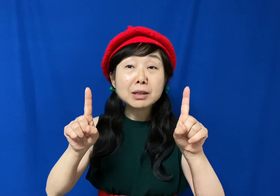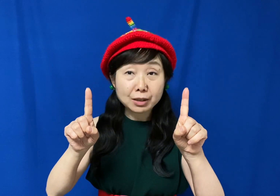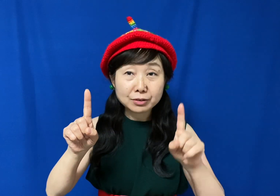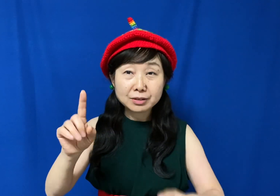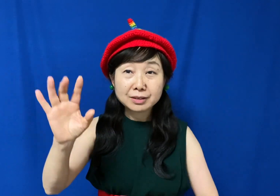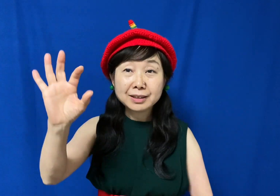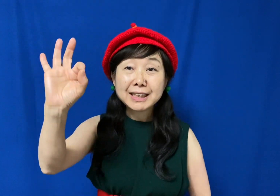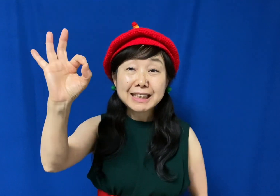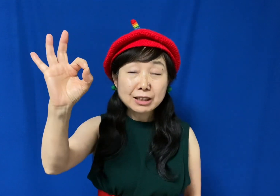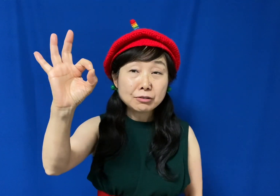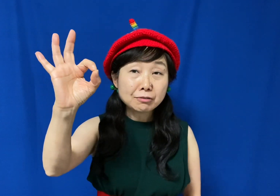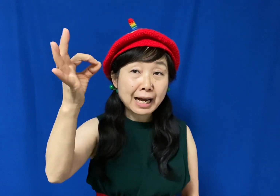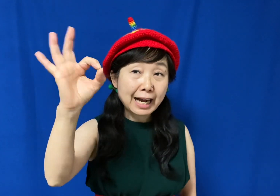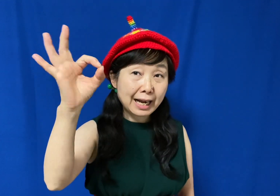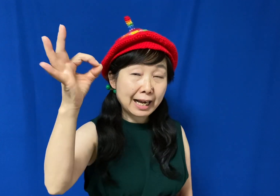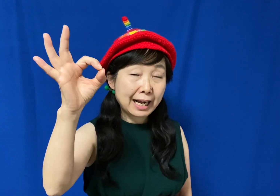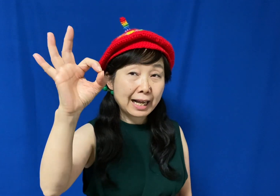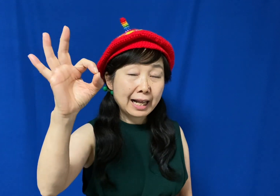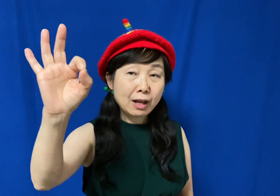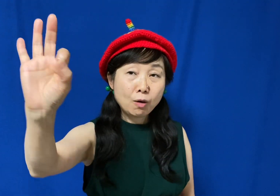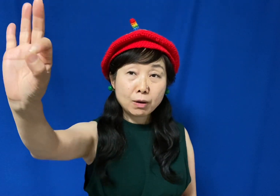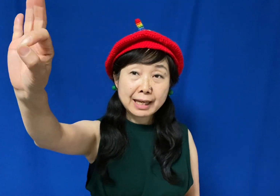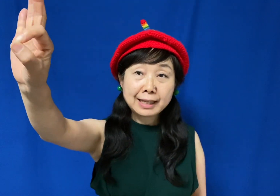ル、金はお金、